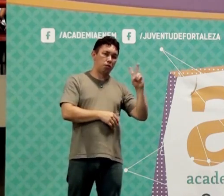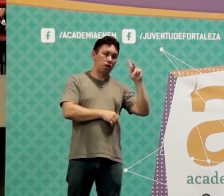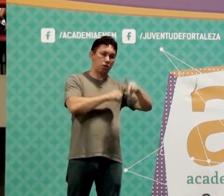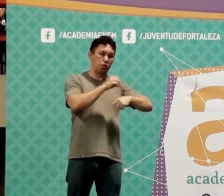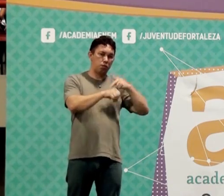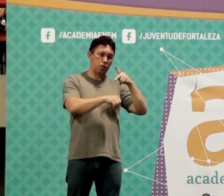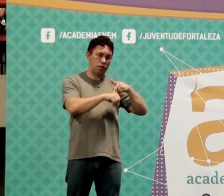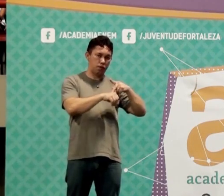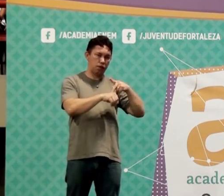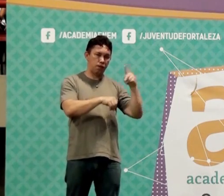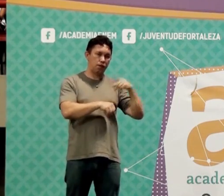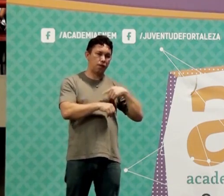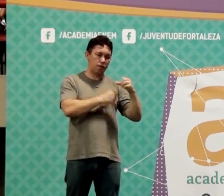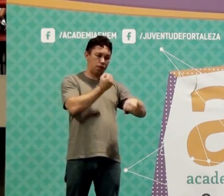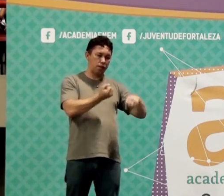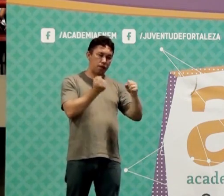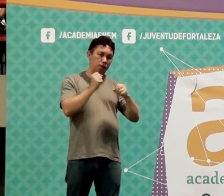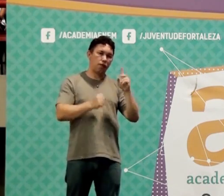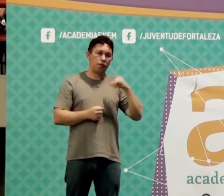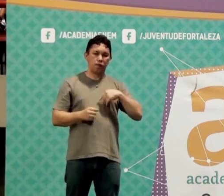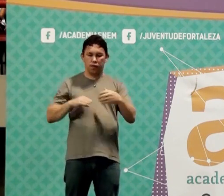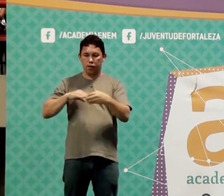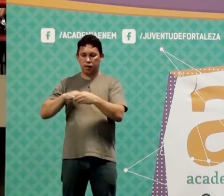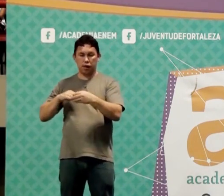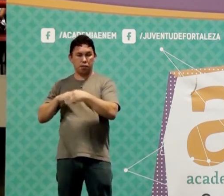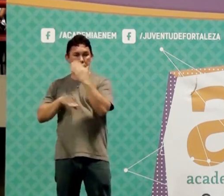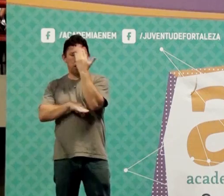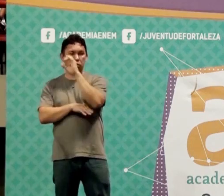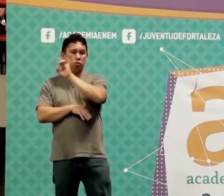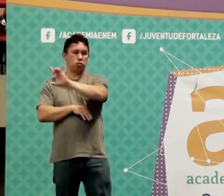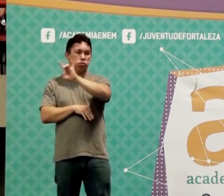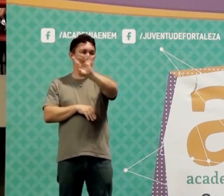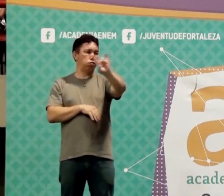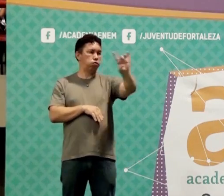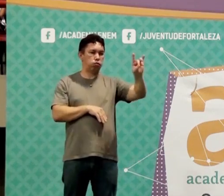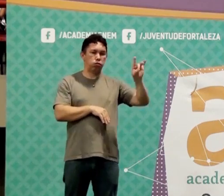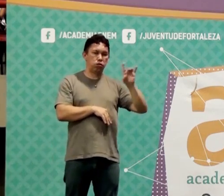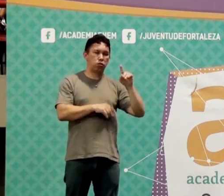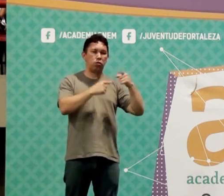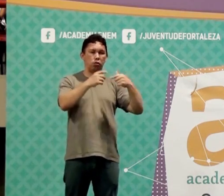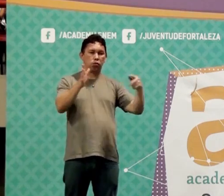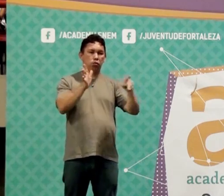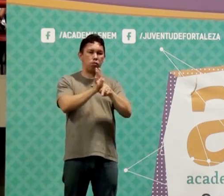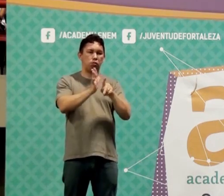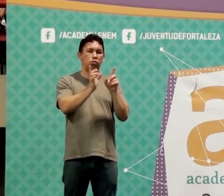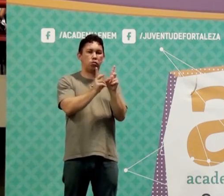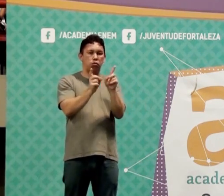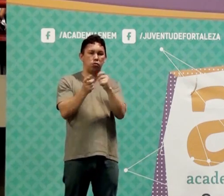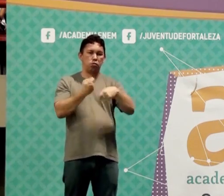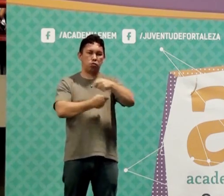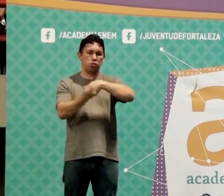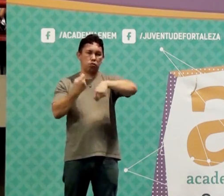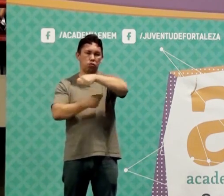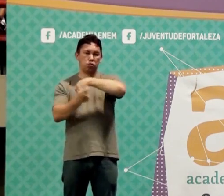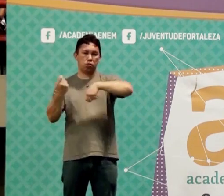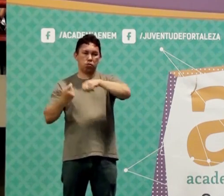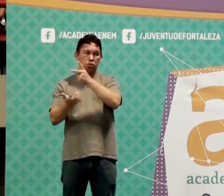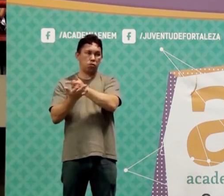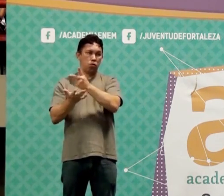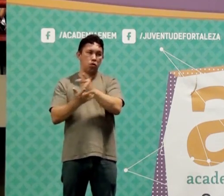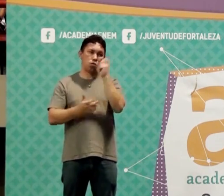vinho. O vinho ficou tão famoso, que o nome do vinho é o nome da cidade. Champagne é o vinho de